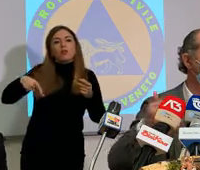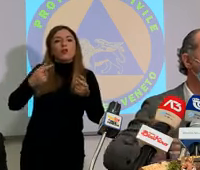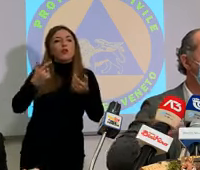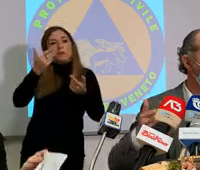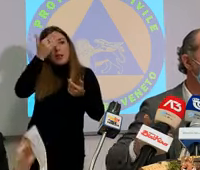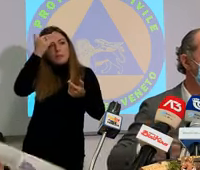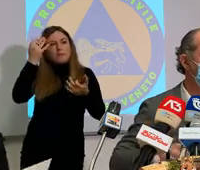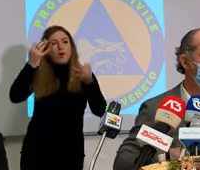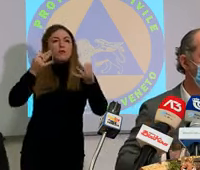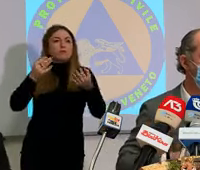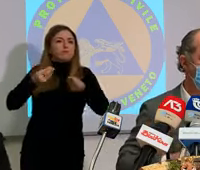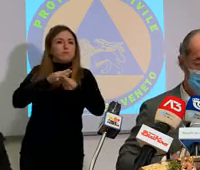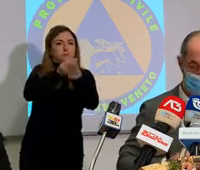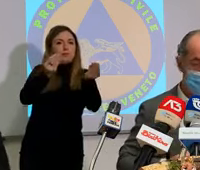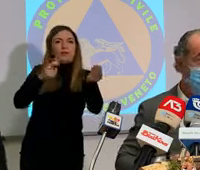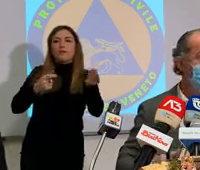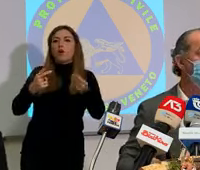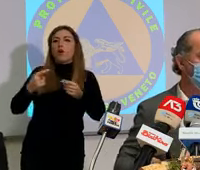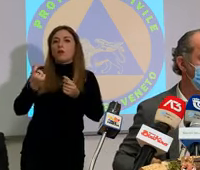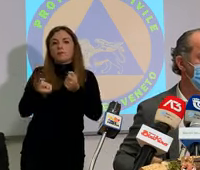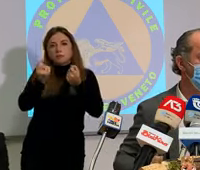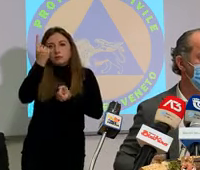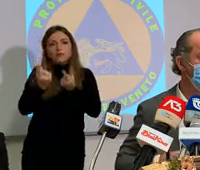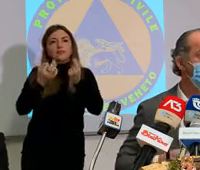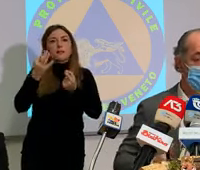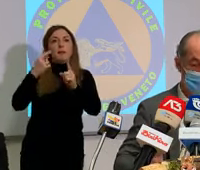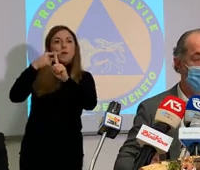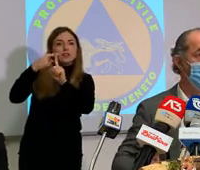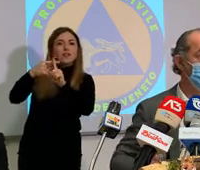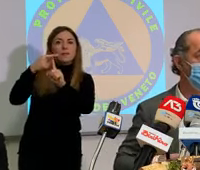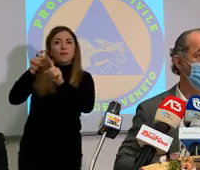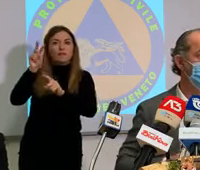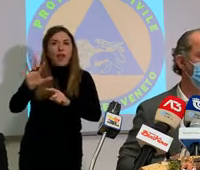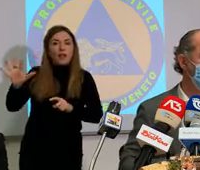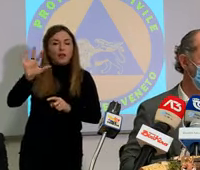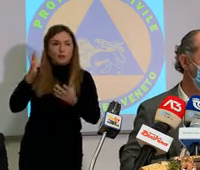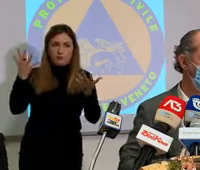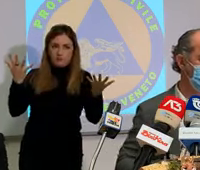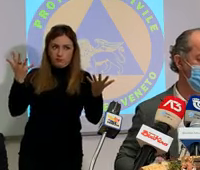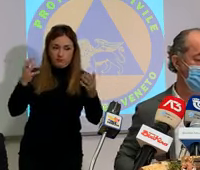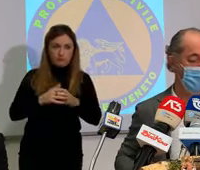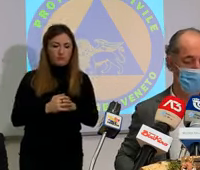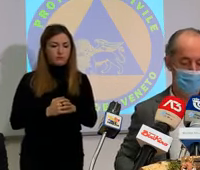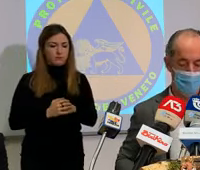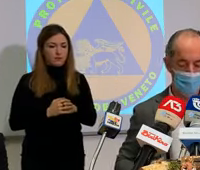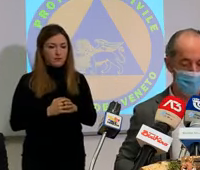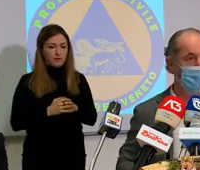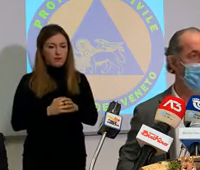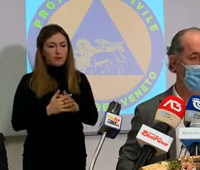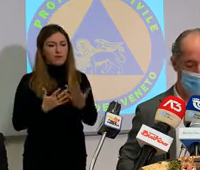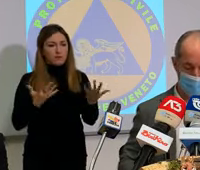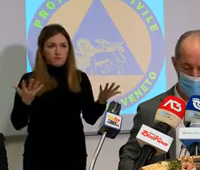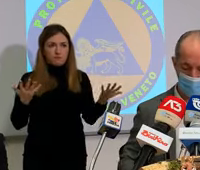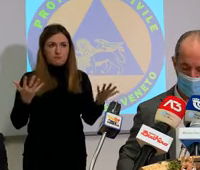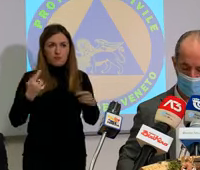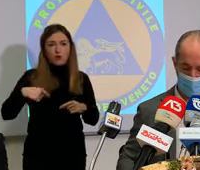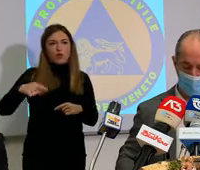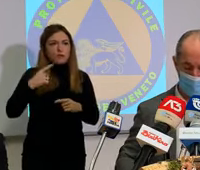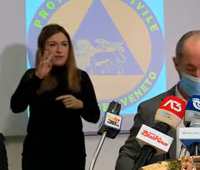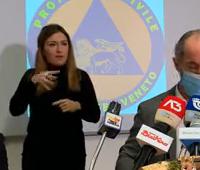questa storia dei positivi quindi nell'attesa che che se c'è qualcuno che doveva caricare locali che noi vediamo il nostro